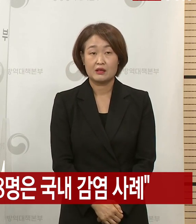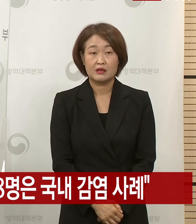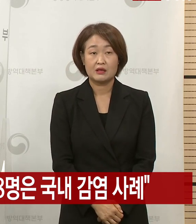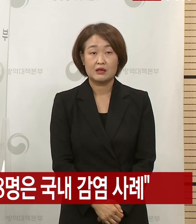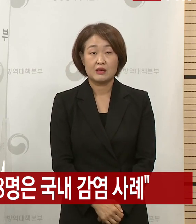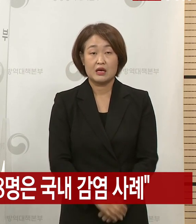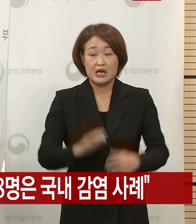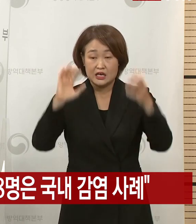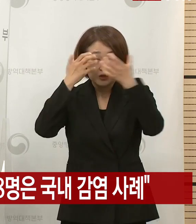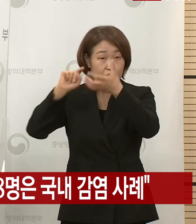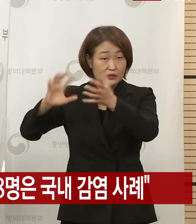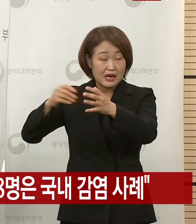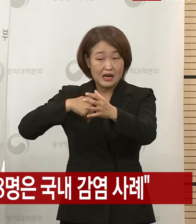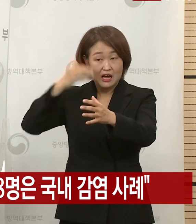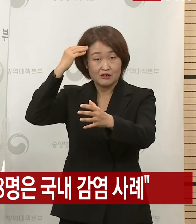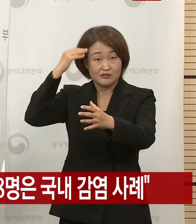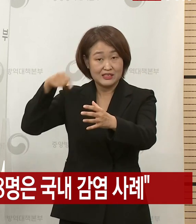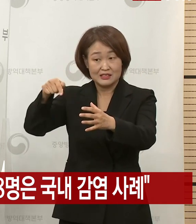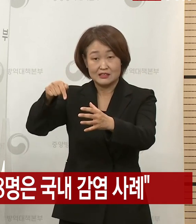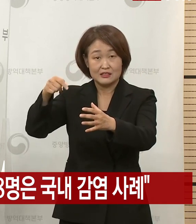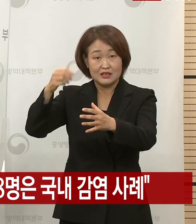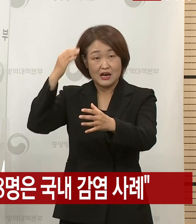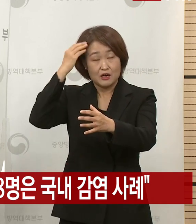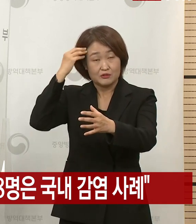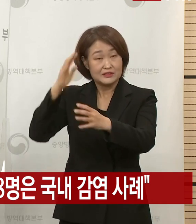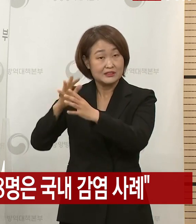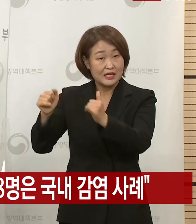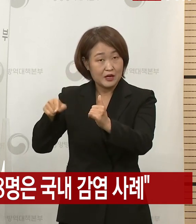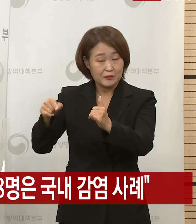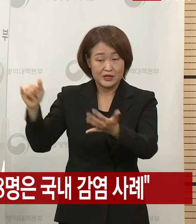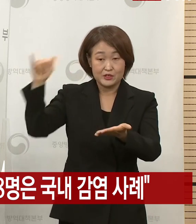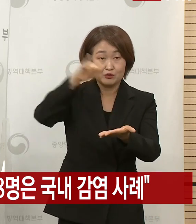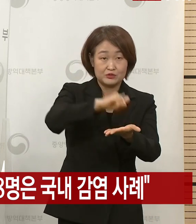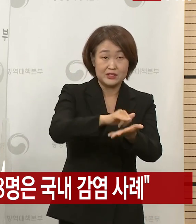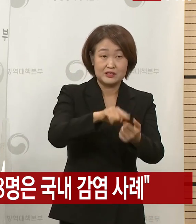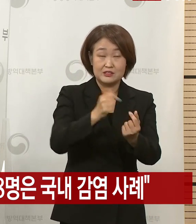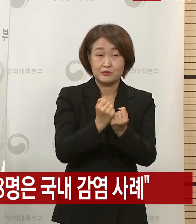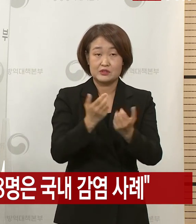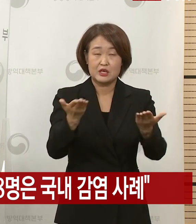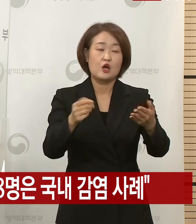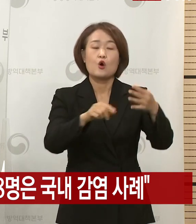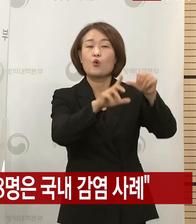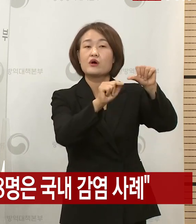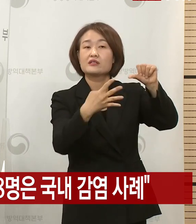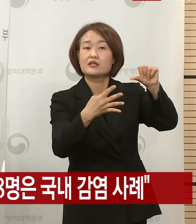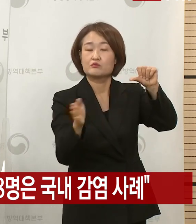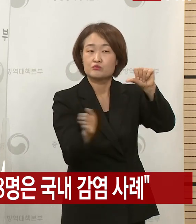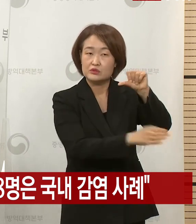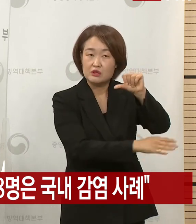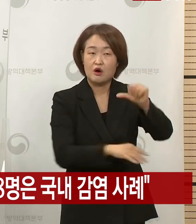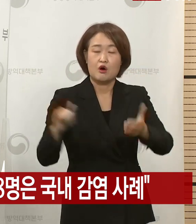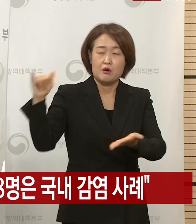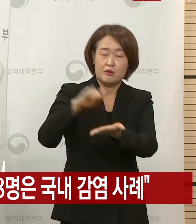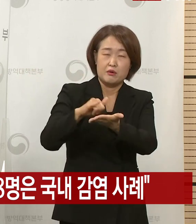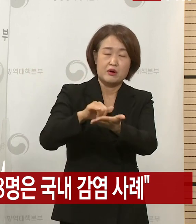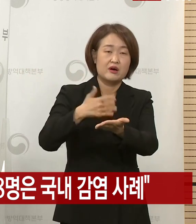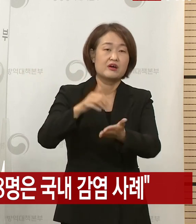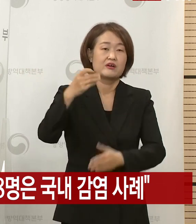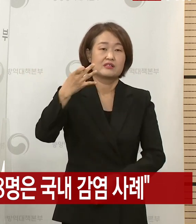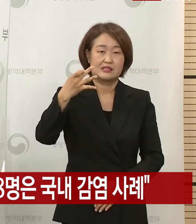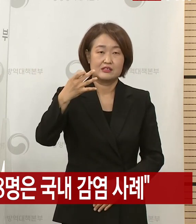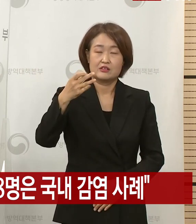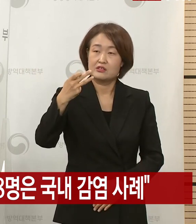인도의 재외국민 입국에 대해서 설명드리겠습니다. 지난 5월 4일부터 총 13차례에 걸쳐서